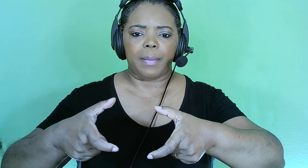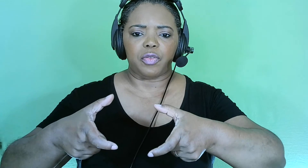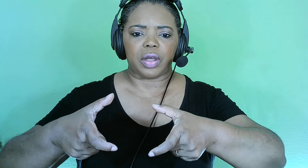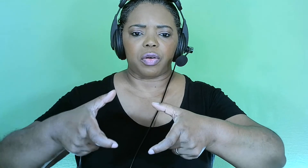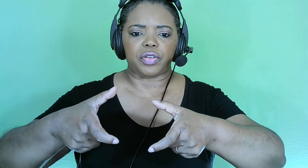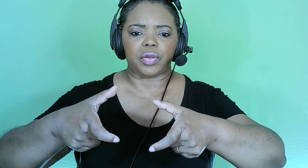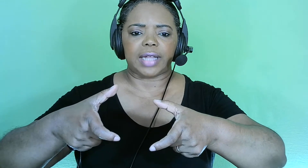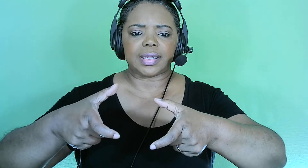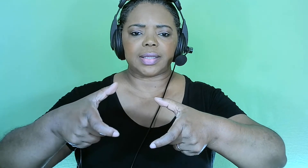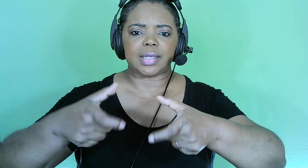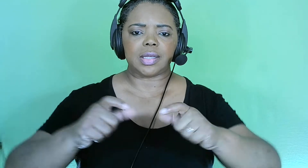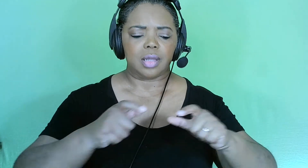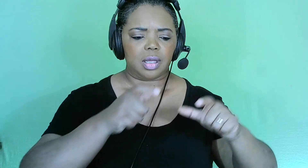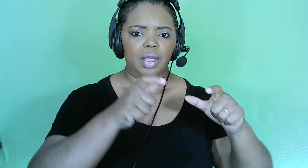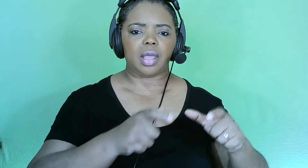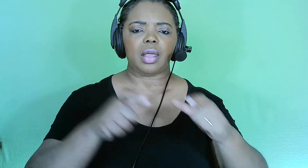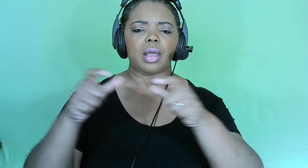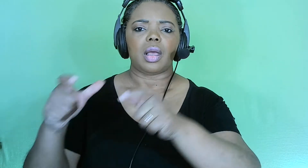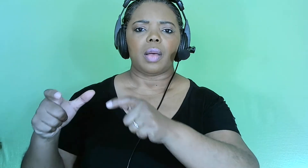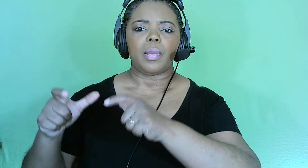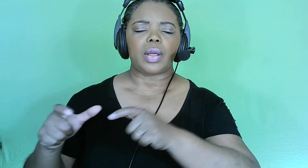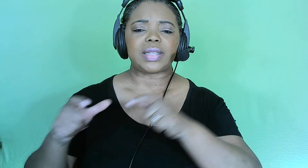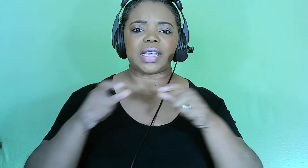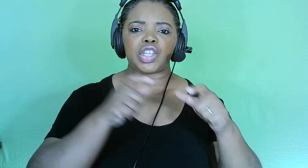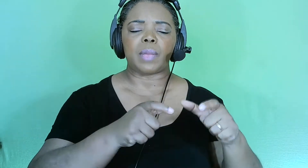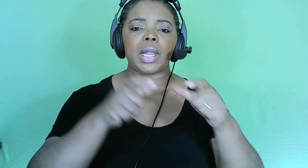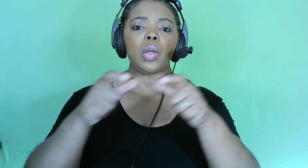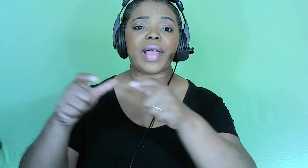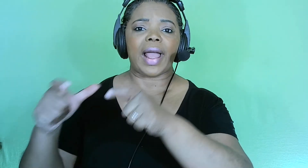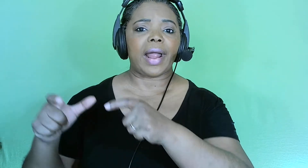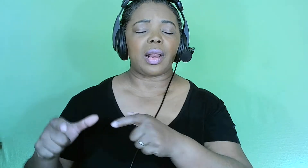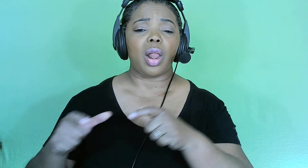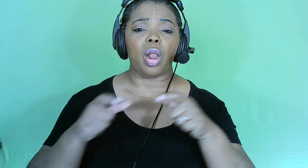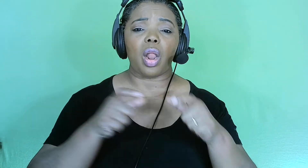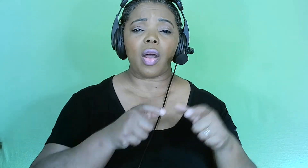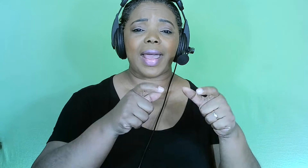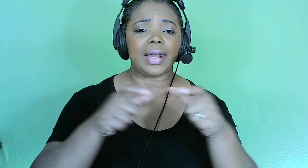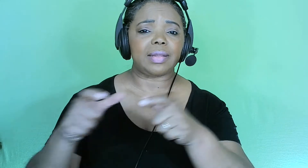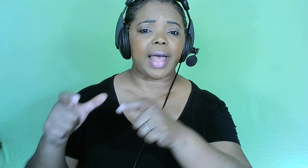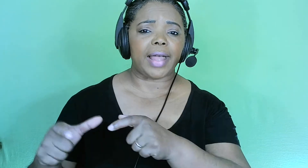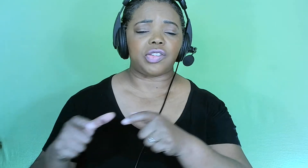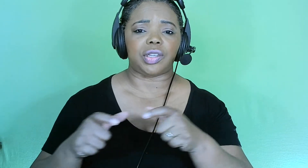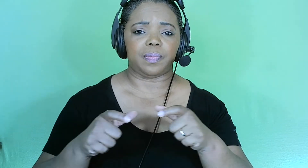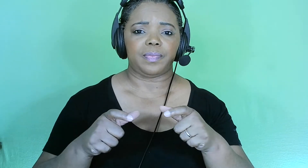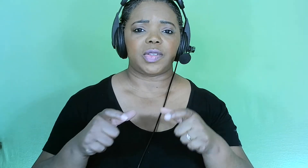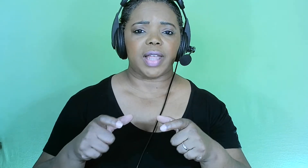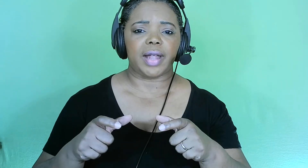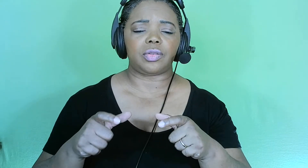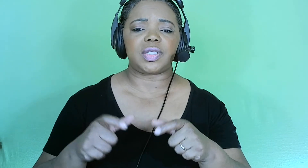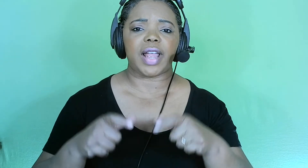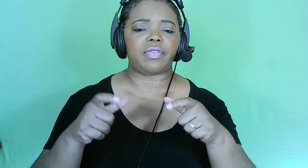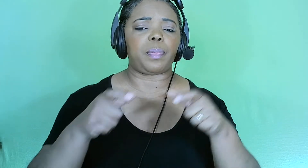fica configurada assim e isso aqui chama lugar, localidade, certo? Serve